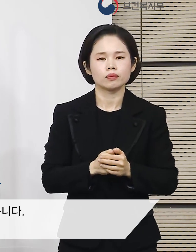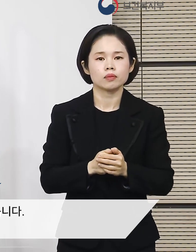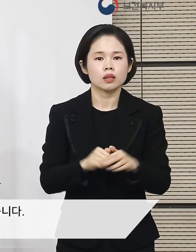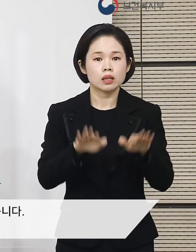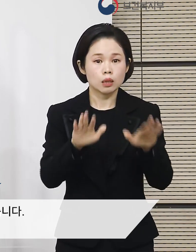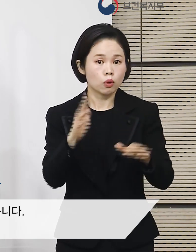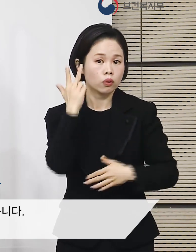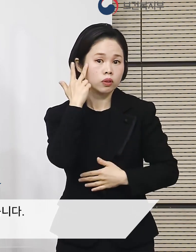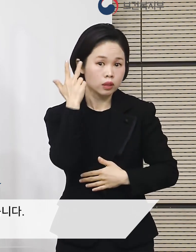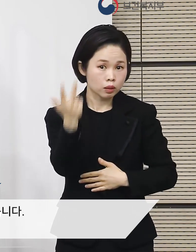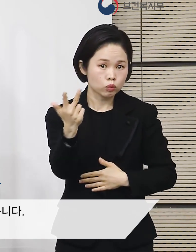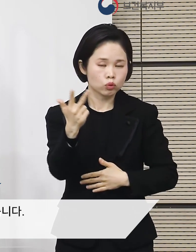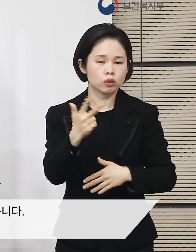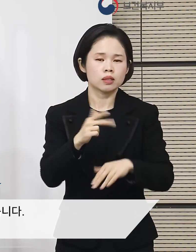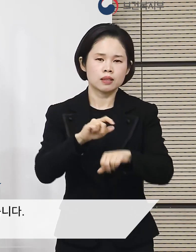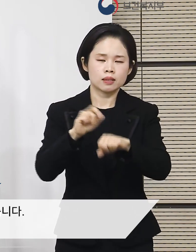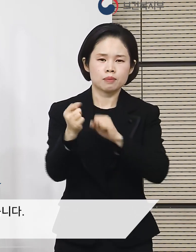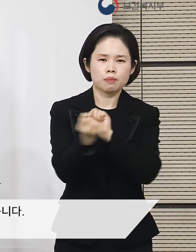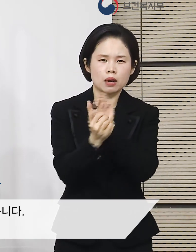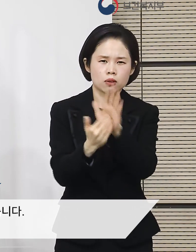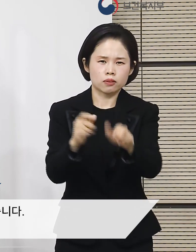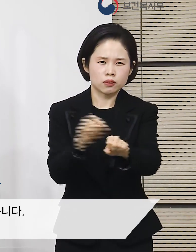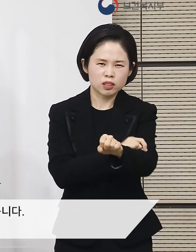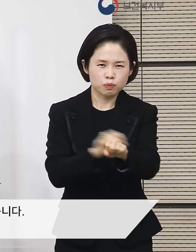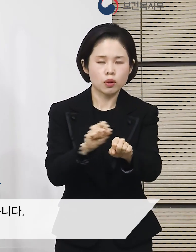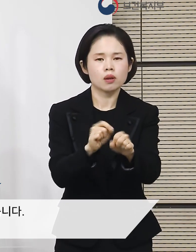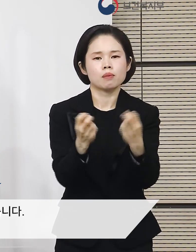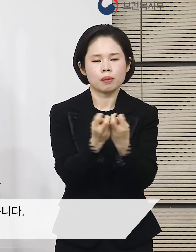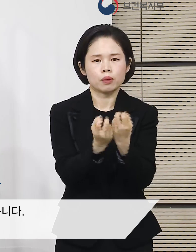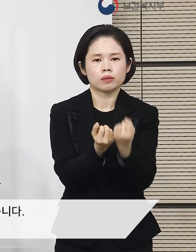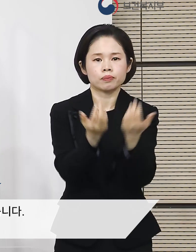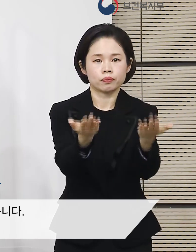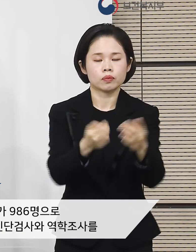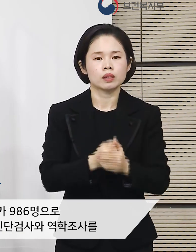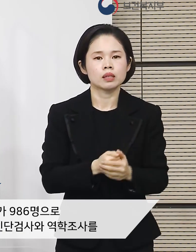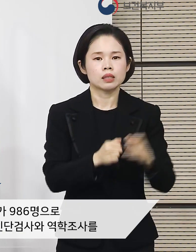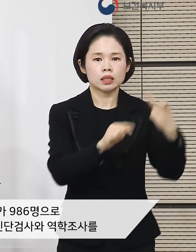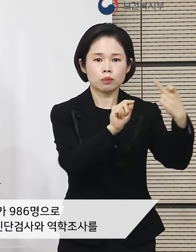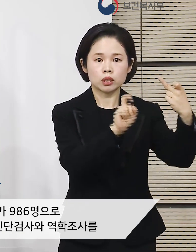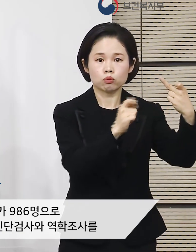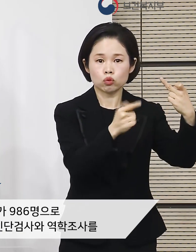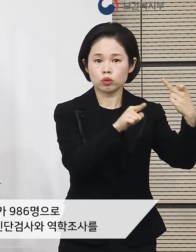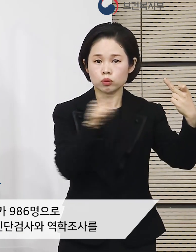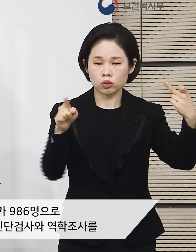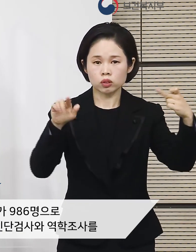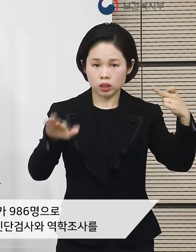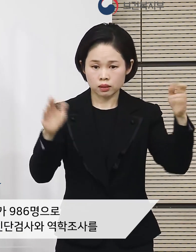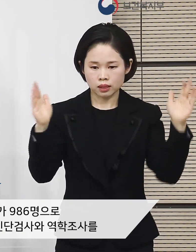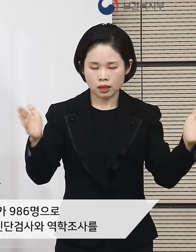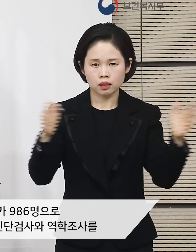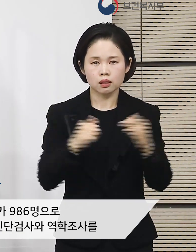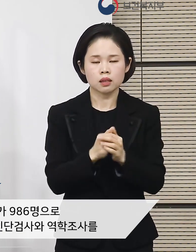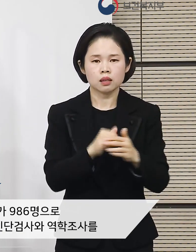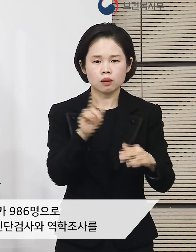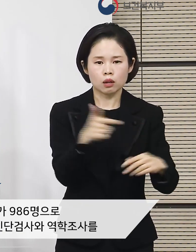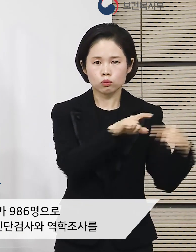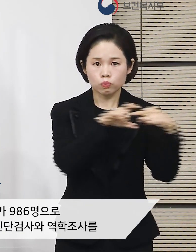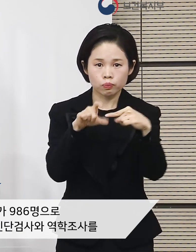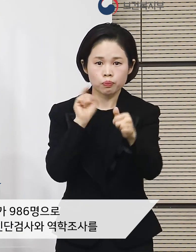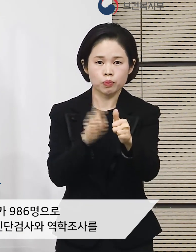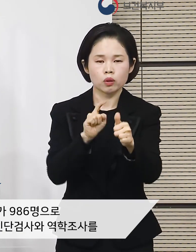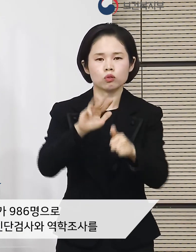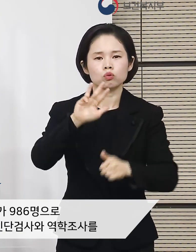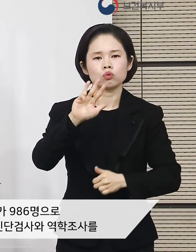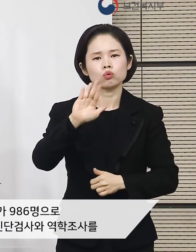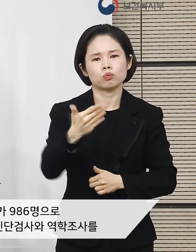연말연시 방역 강화 특별 대책에 대해 말씀드리겠습니다. 12월 16일부터 지금까지 주간 하루